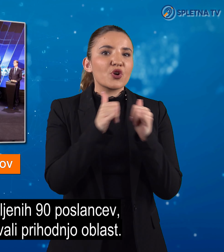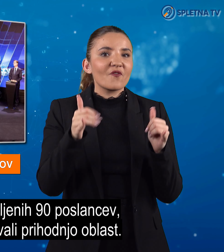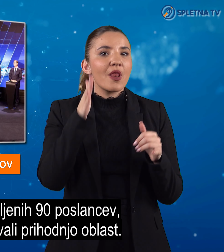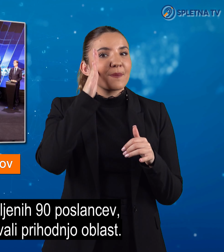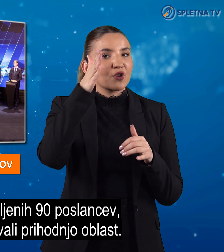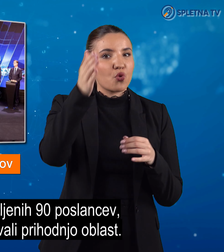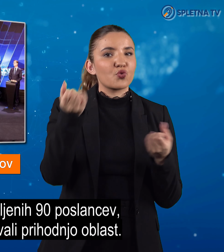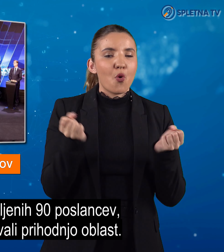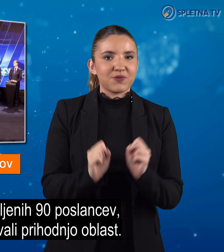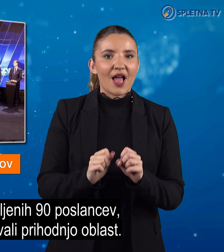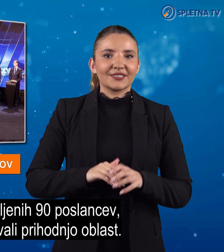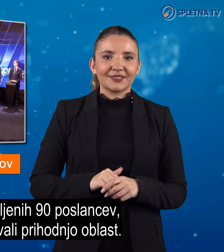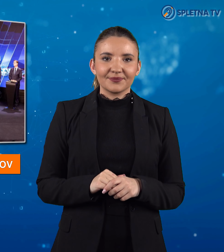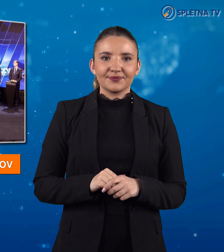oblikovali prihodnjo oblast.